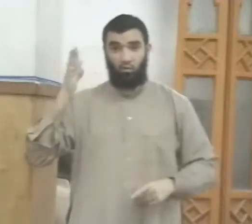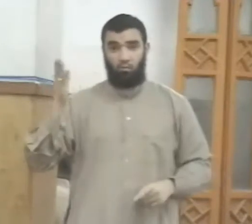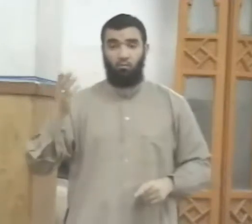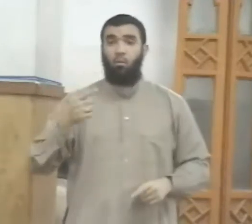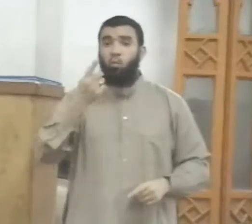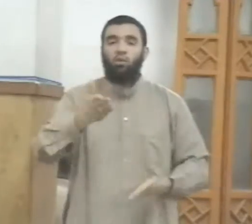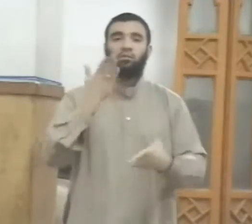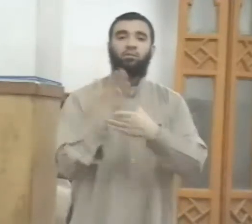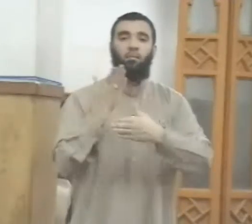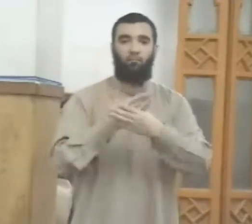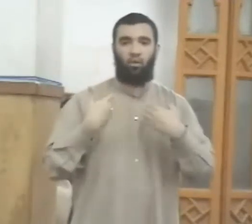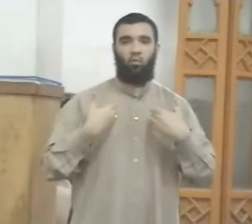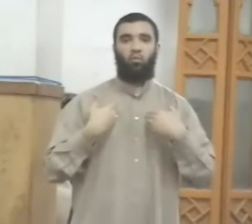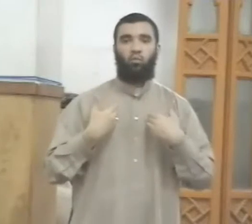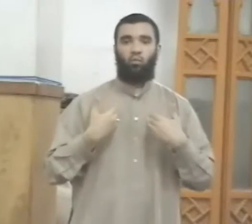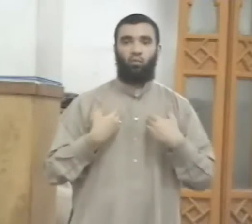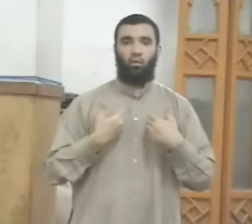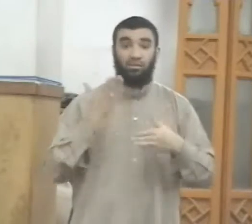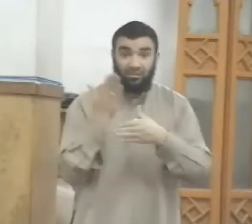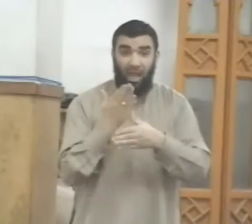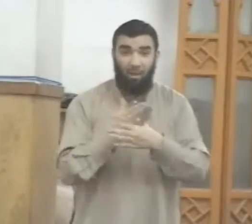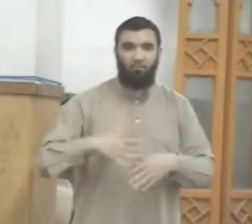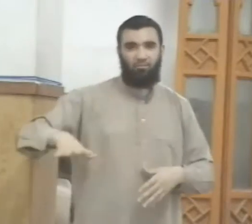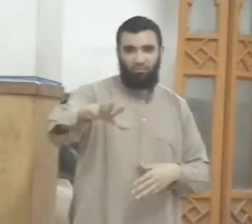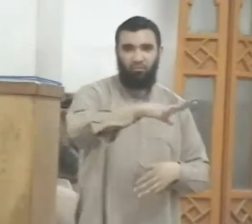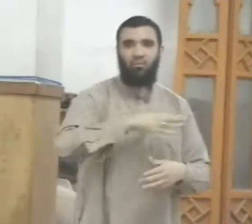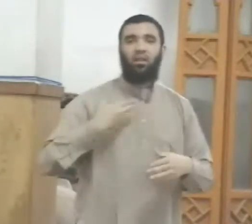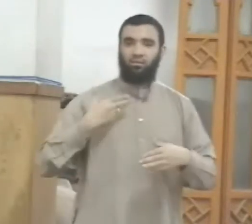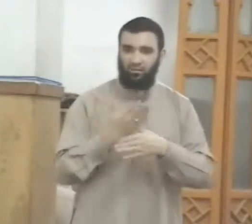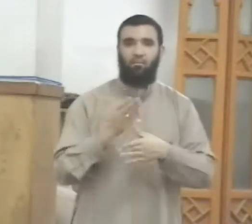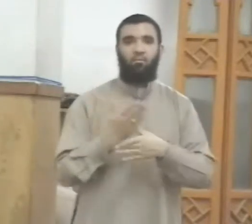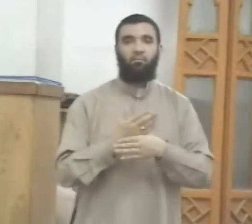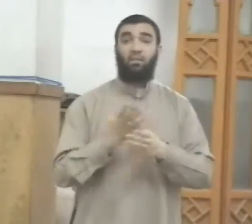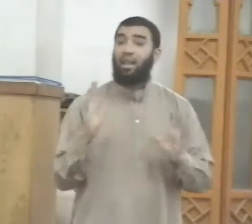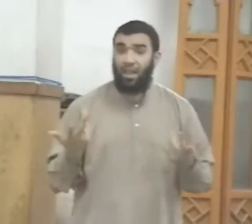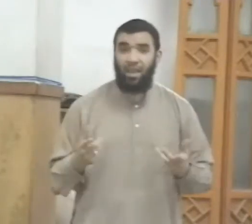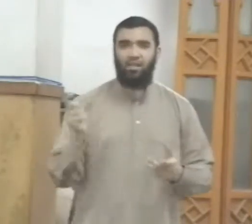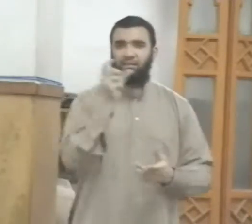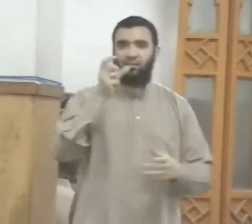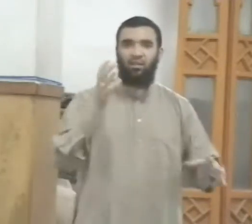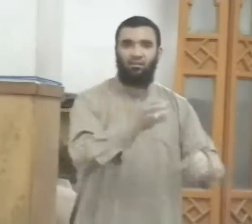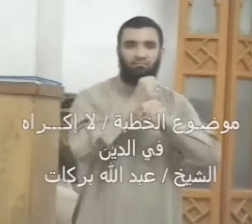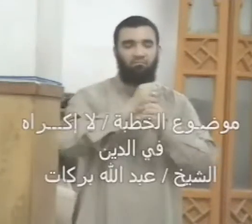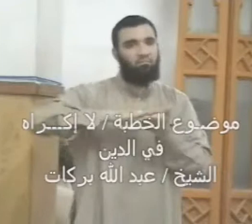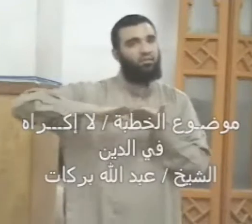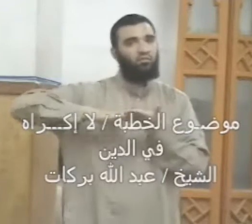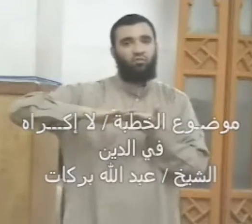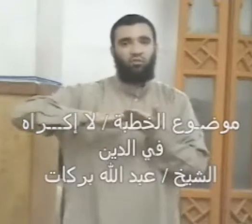السبب ولو اننا تمسكنا بديننا حقا وعرفنا كيف نقيم هذا